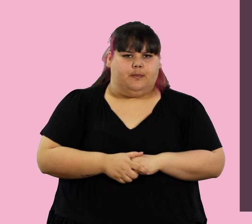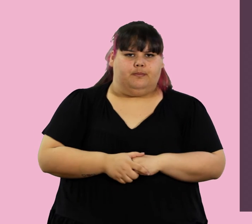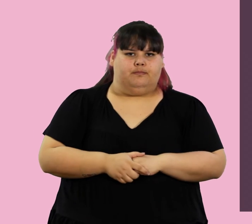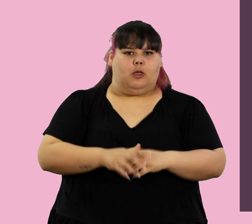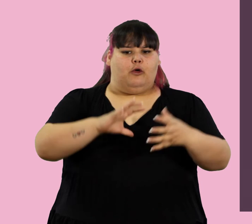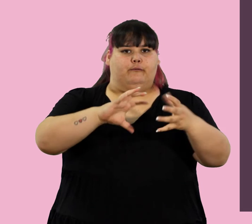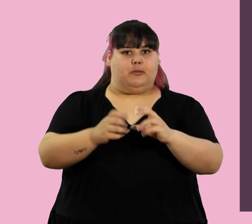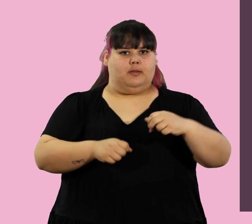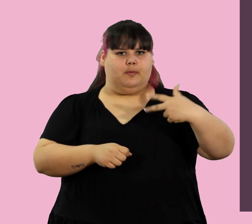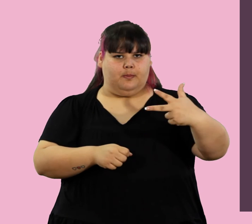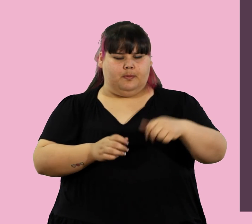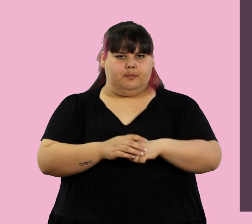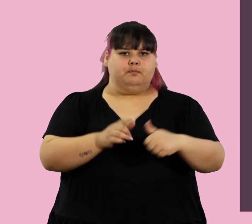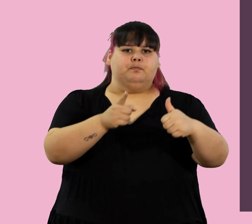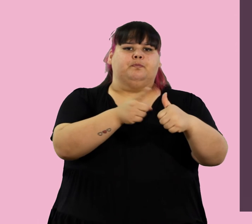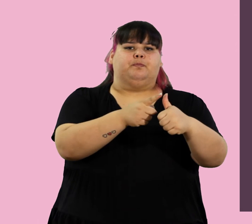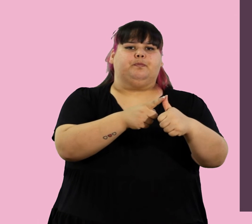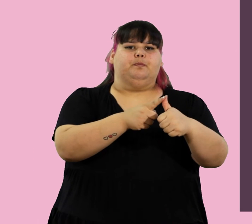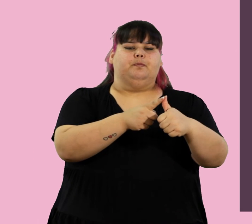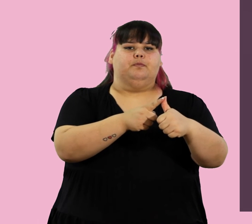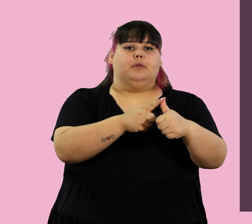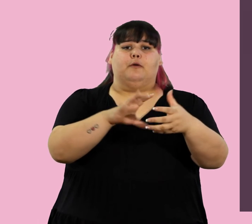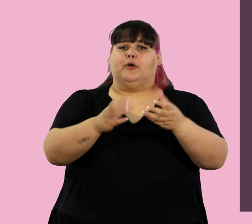1. Podés hacerlo de forma digital.